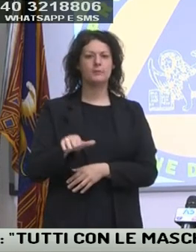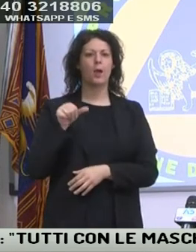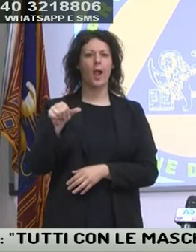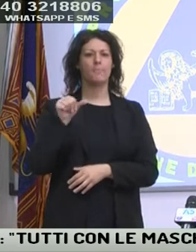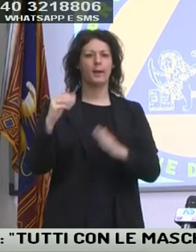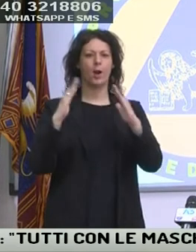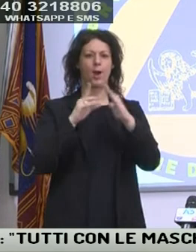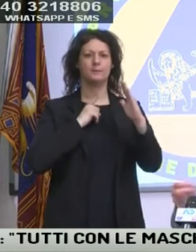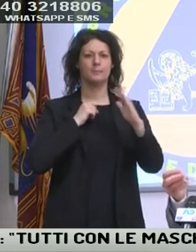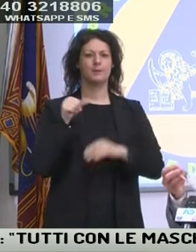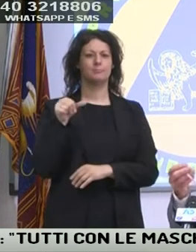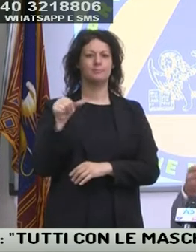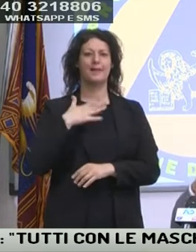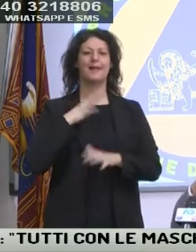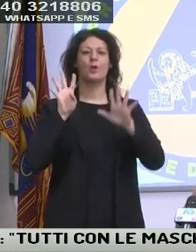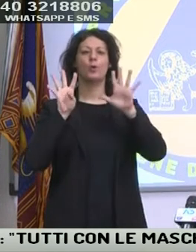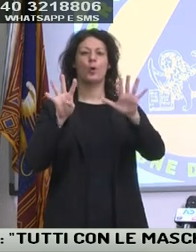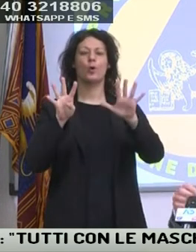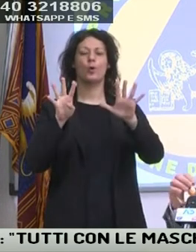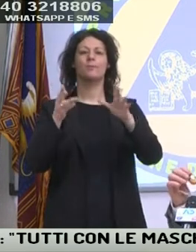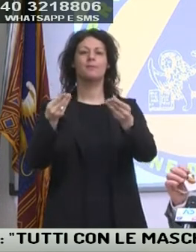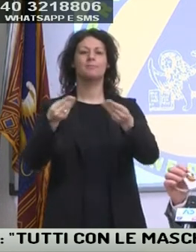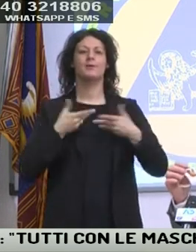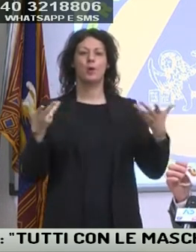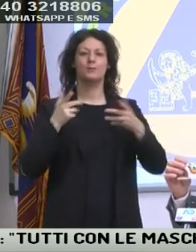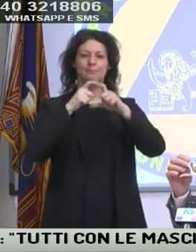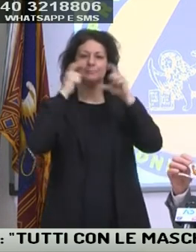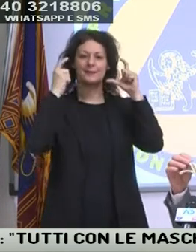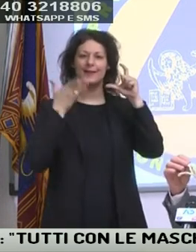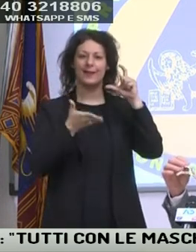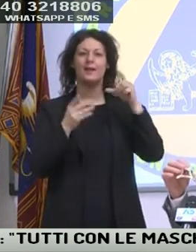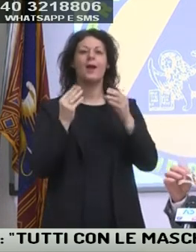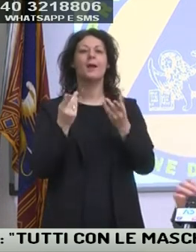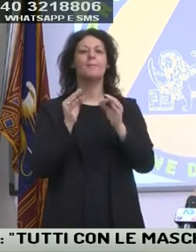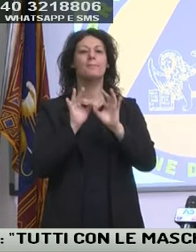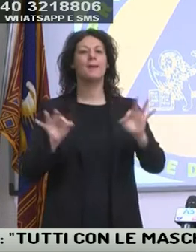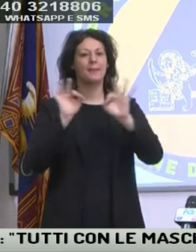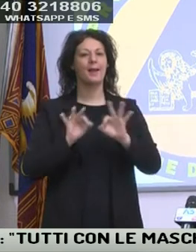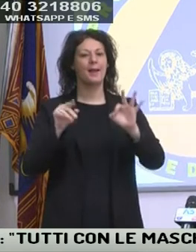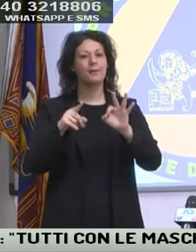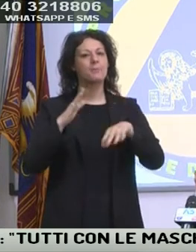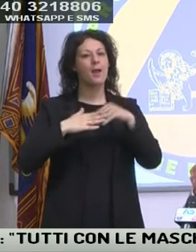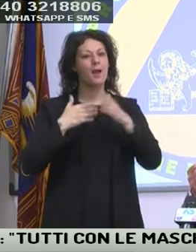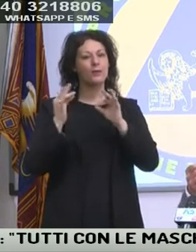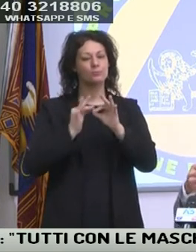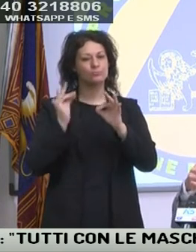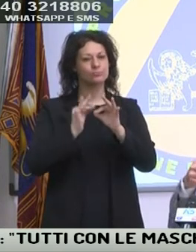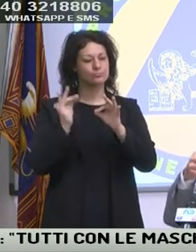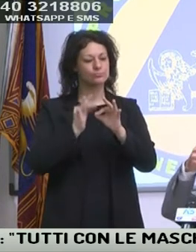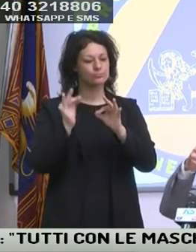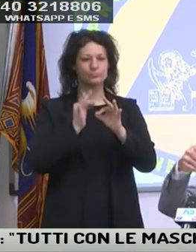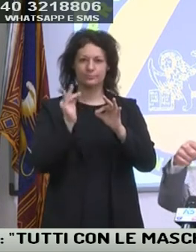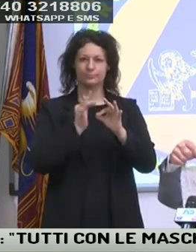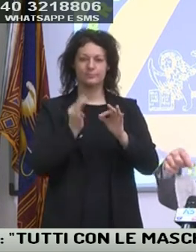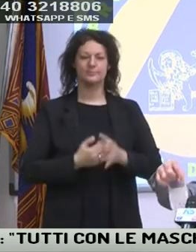ciascun Alex, 9 anni, mi ha portato questa mascherina che ha fatto durante il lockdown e sarà tutta cucita a mano. E oltre